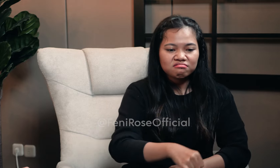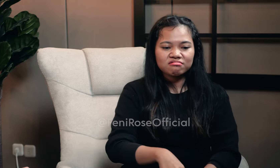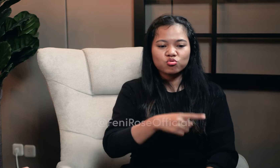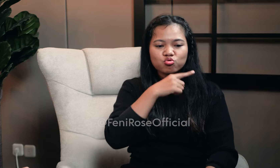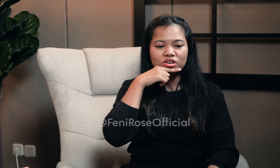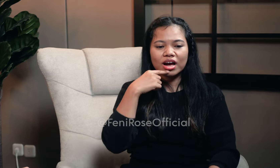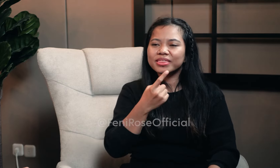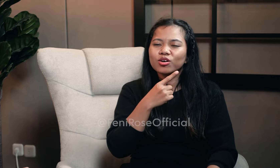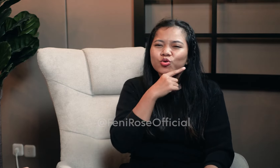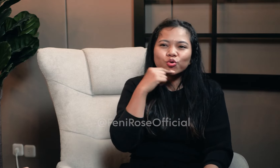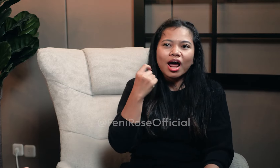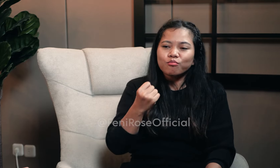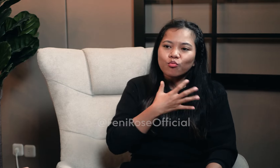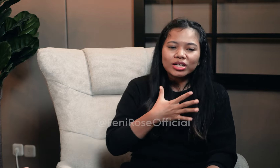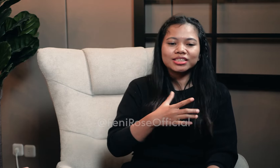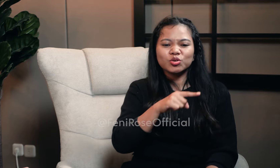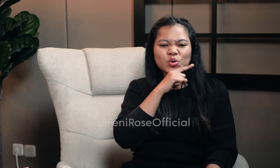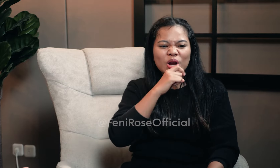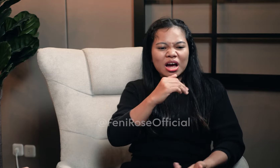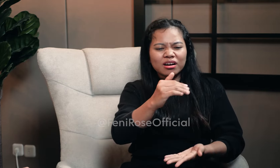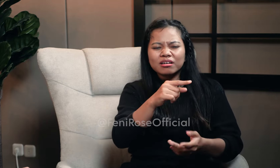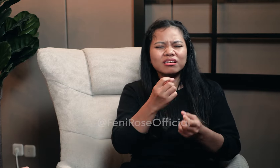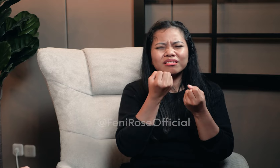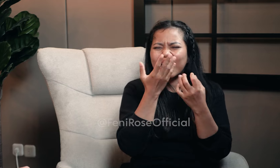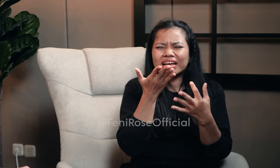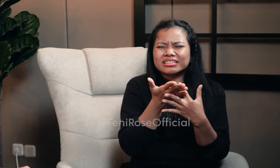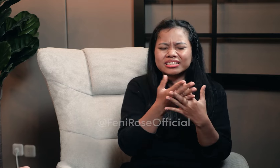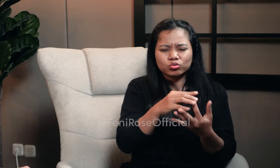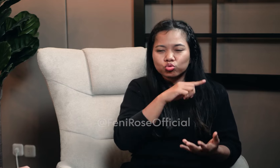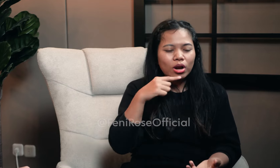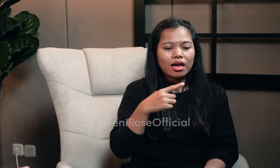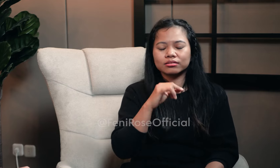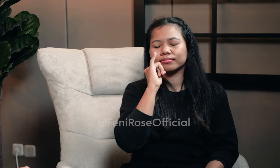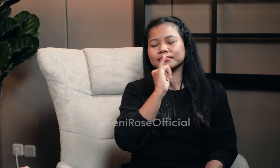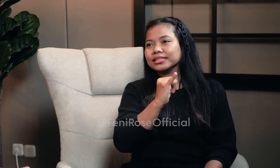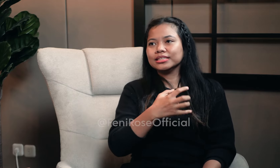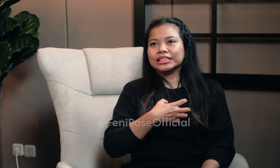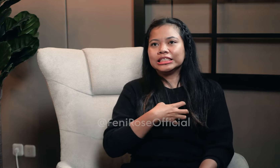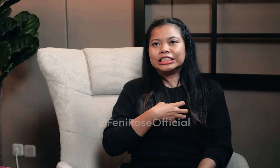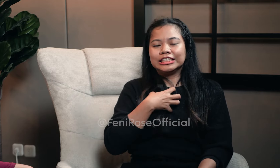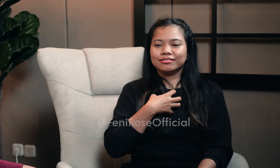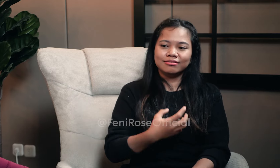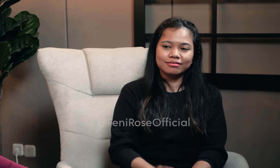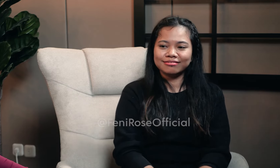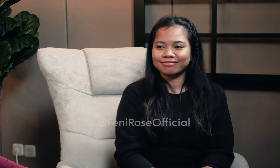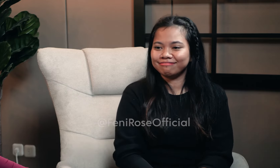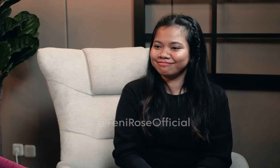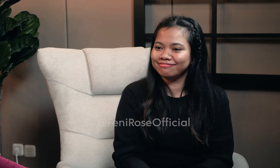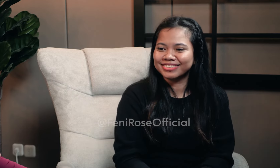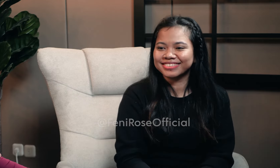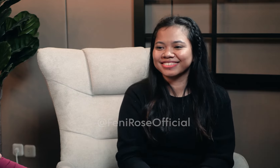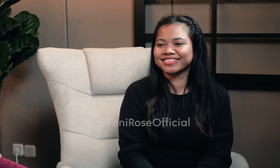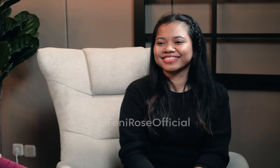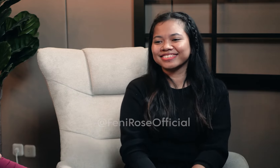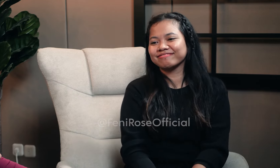oh alay ngomongin itu artinya juru bahasa isarat yang sebelumnya yang menyampaikannya kayak kurang kayak kayak merasa saya sendiri kayak merasa mm kok